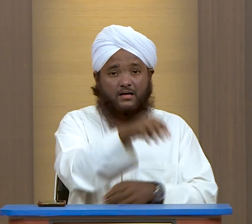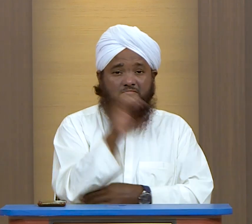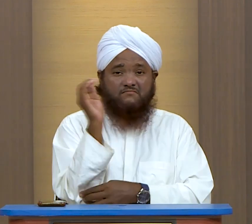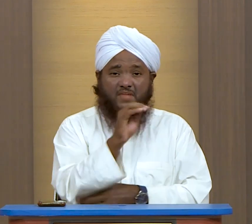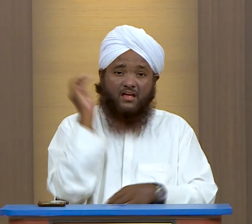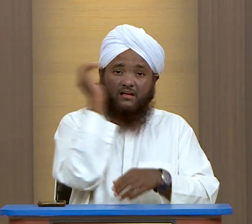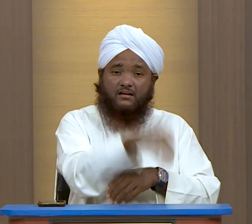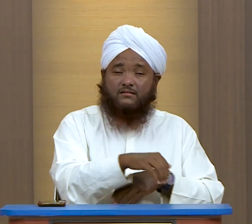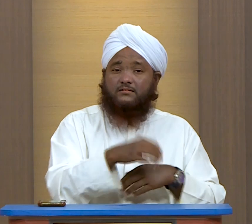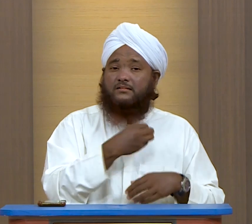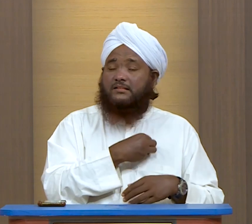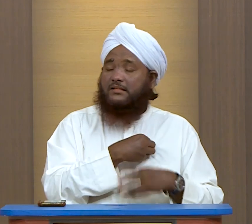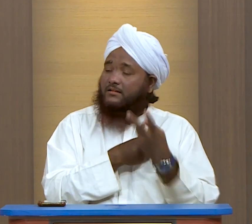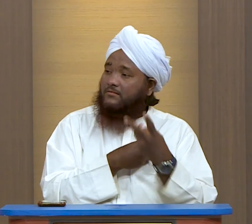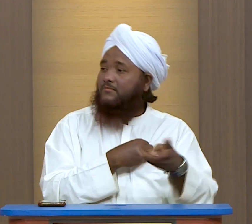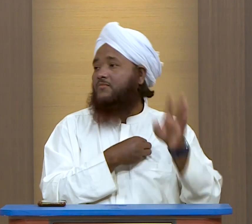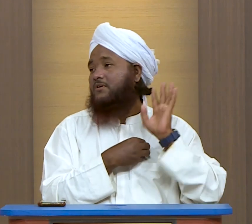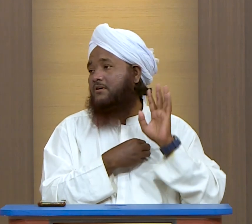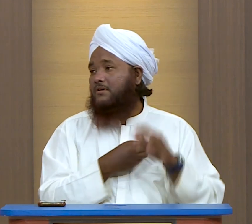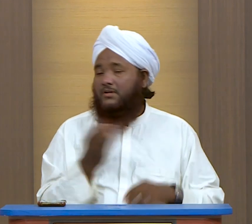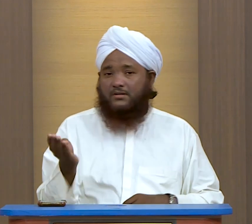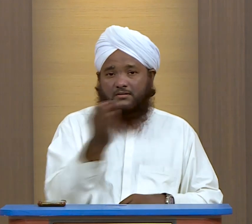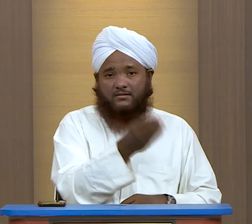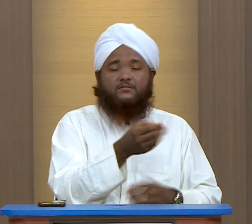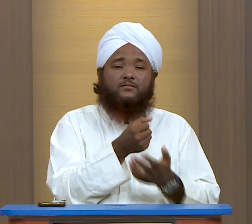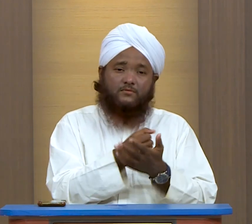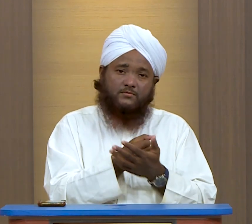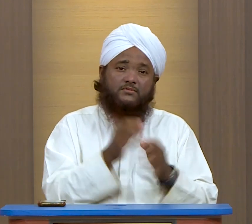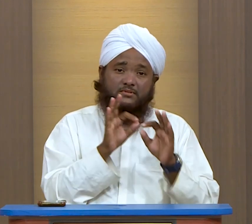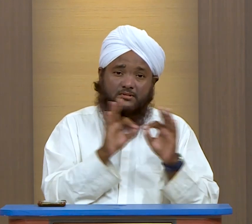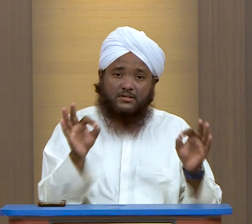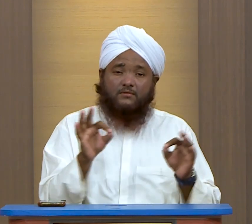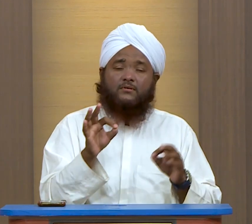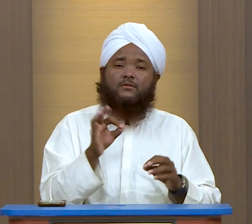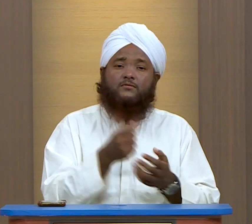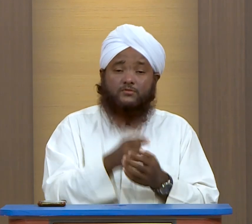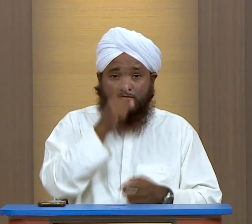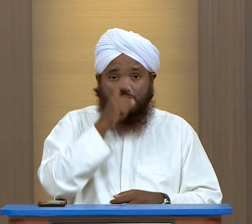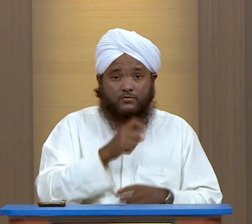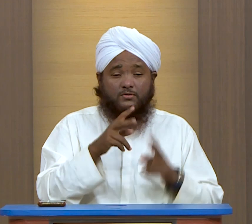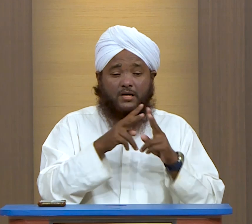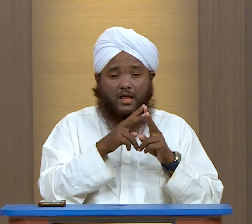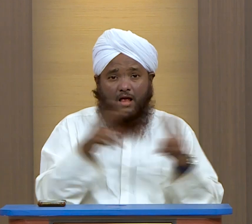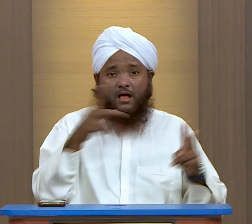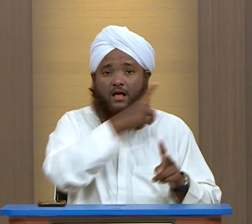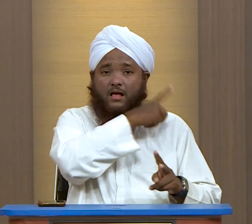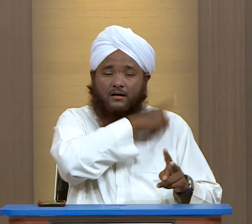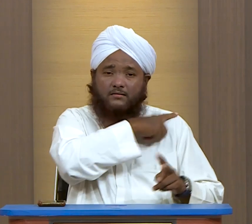کو کس طرح سہ سکے گا؟ لہٰذا ہمیں تمام گناہوں کے ساتھ ساتھ جھوٹ جیسے بدترین گناہ سے بھی بچنے کی